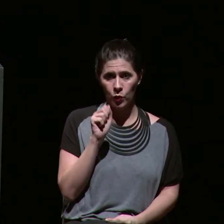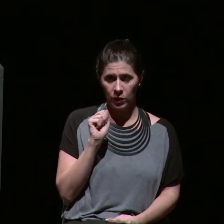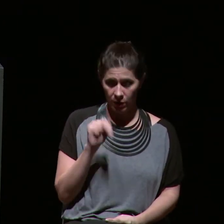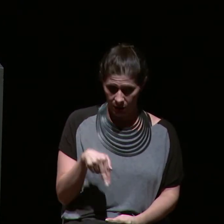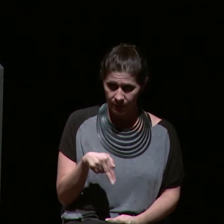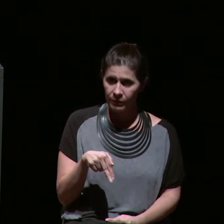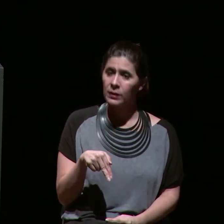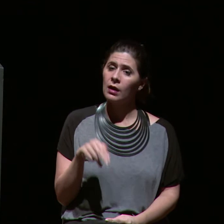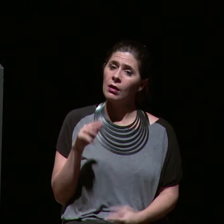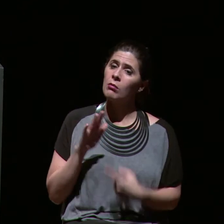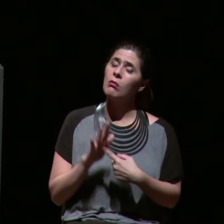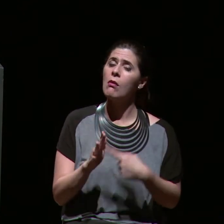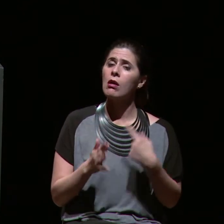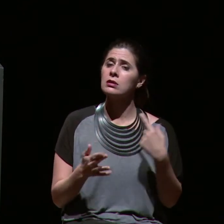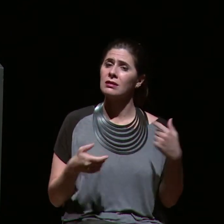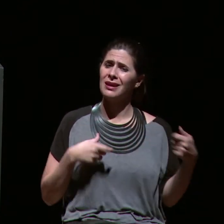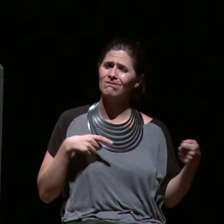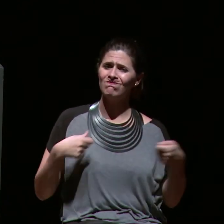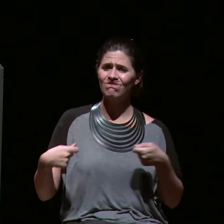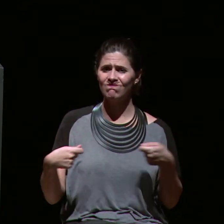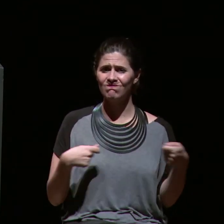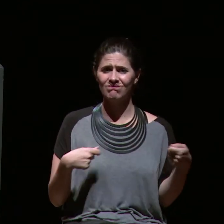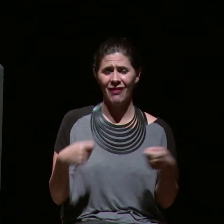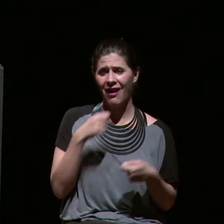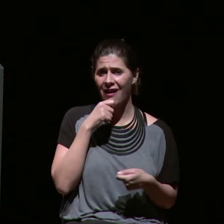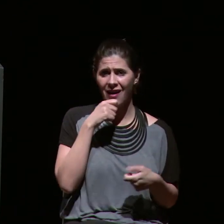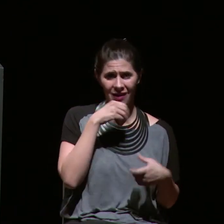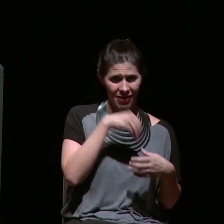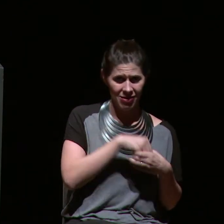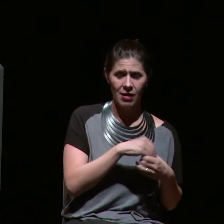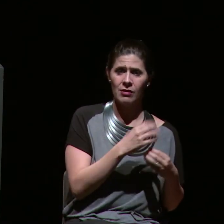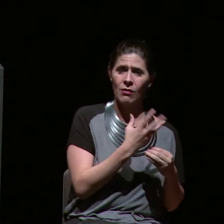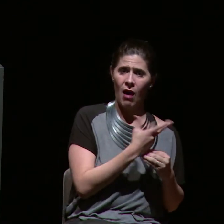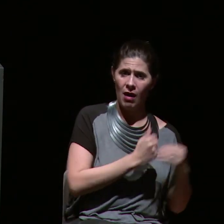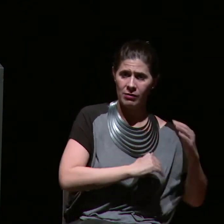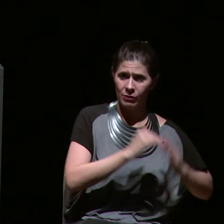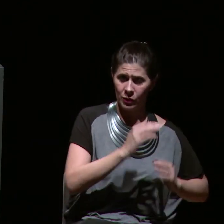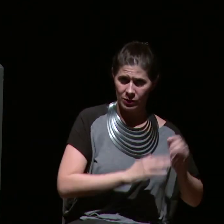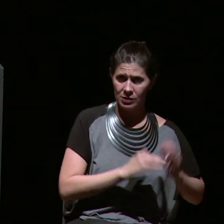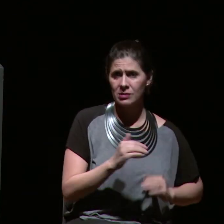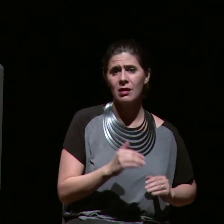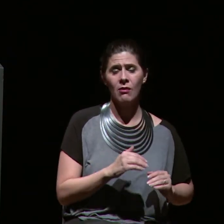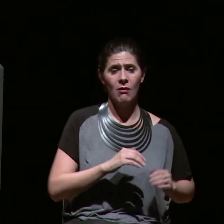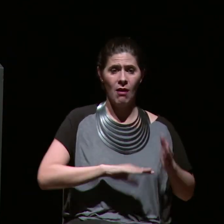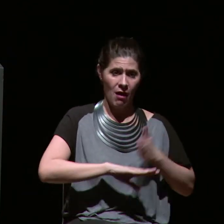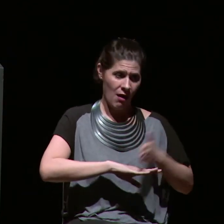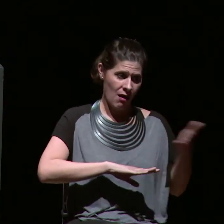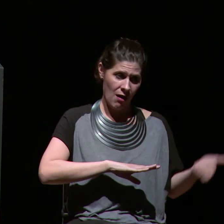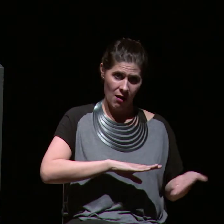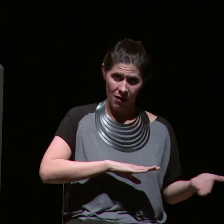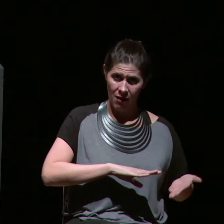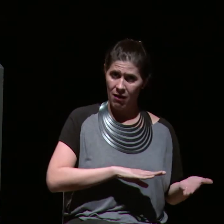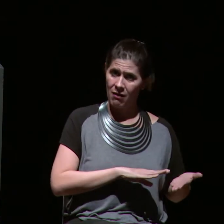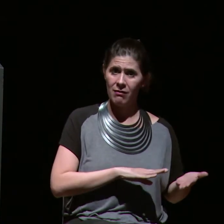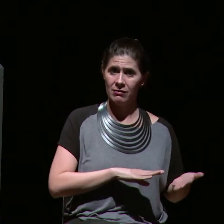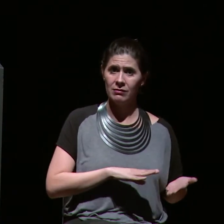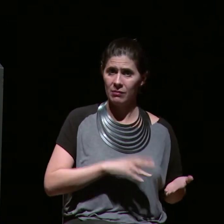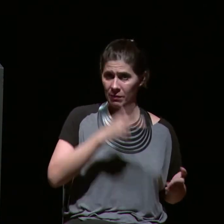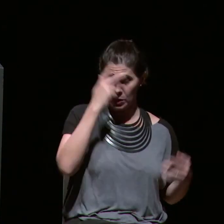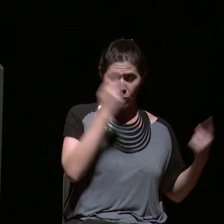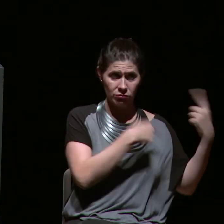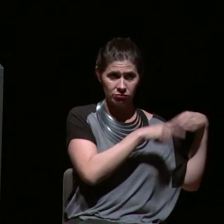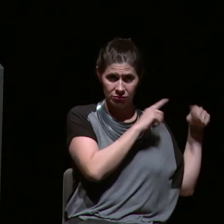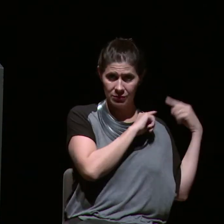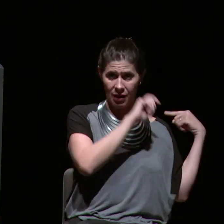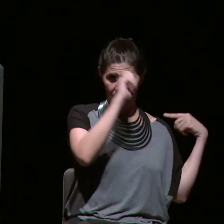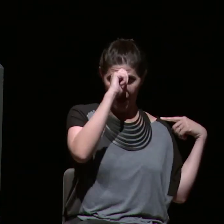atenção ainda bastante exercida sobre grande parte das produções artísticas realizadas por artistas contemporâneos afrodescendentes, ainda que a sociedade